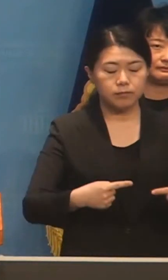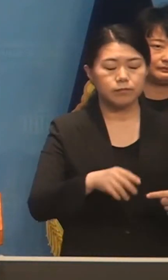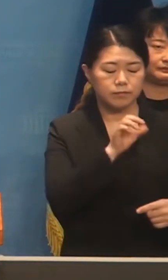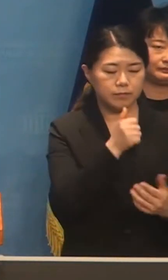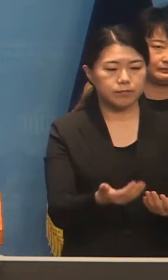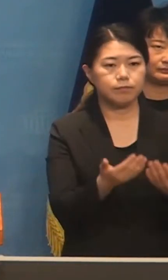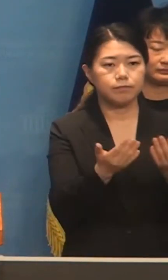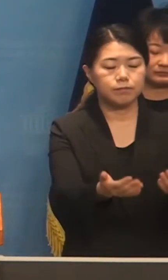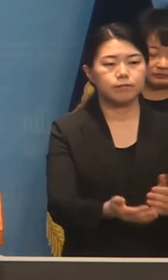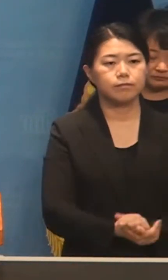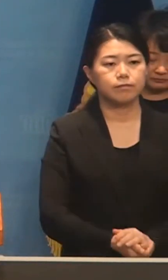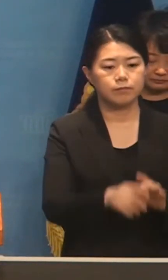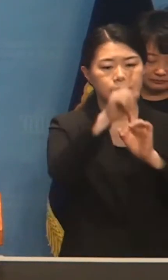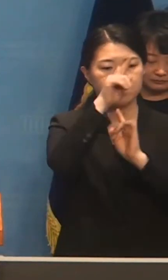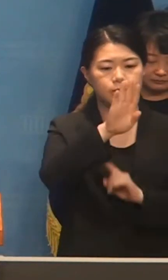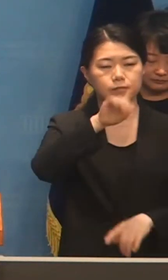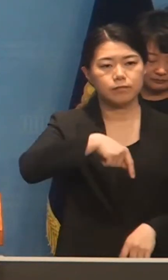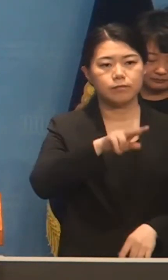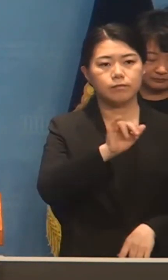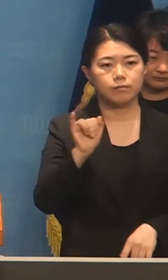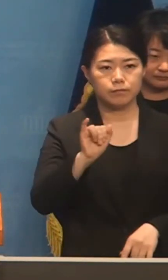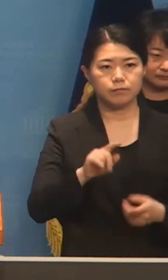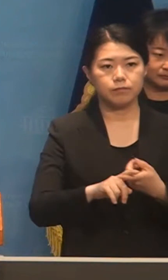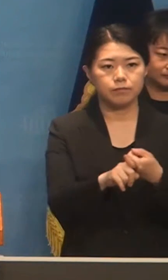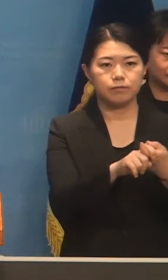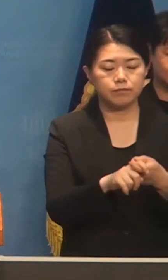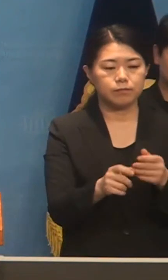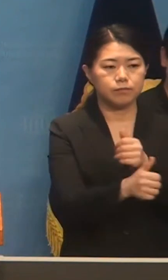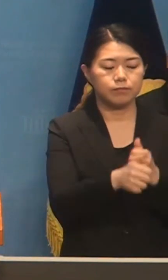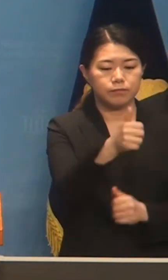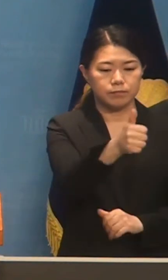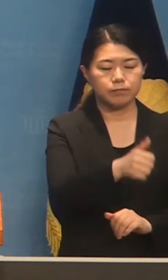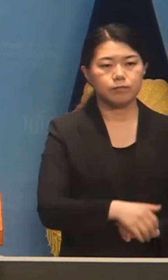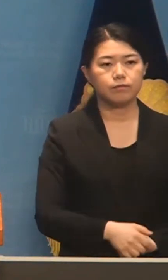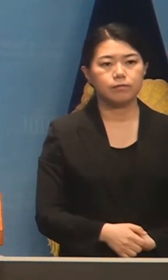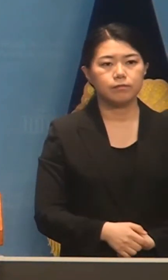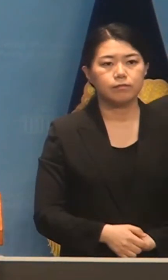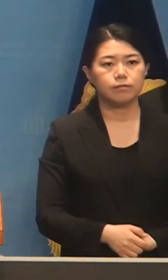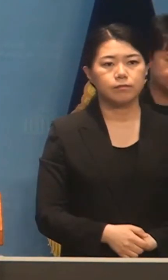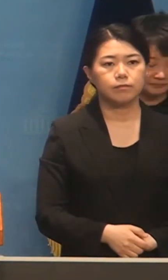소개해 드리겠습니다. 이구미 교사노조연맹 위원장님 오셨습니다.